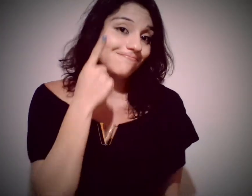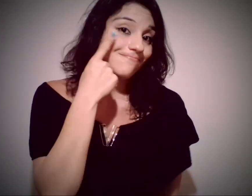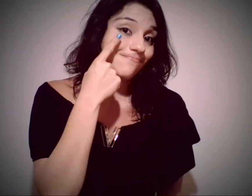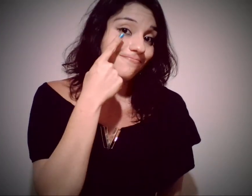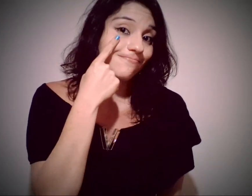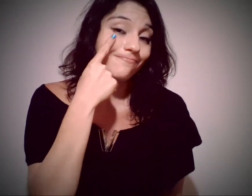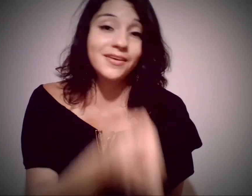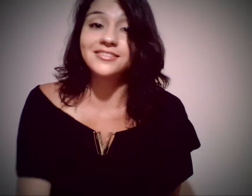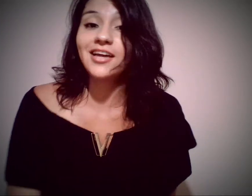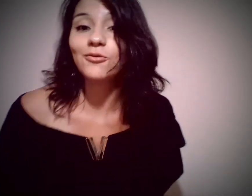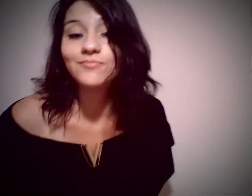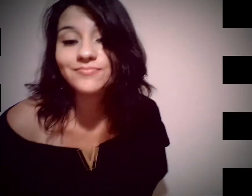Piénsalo